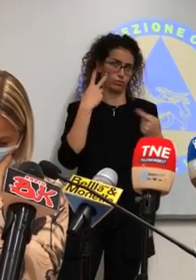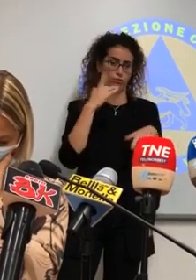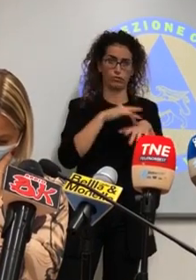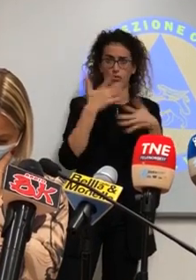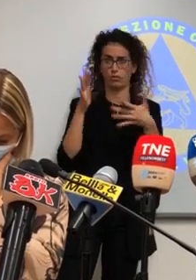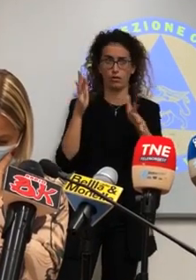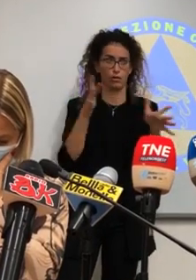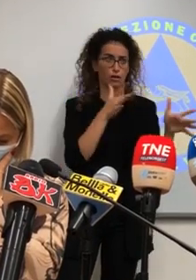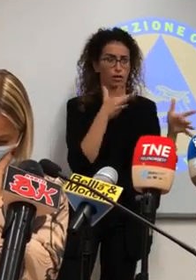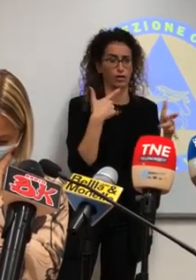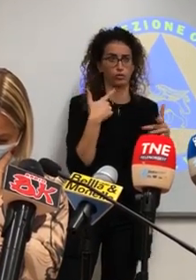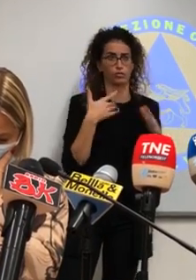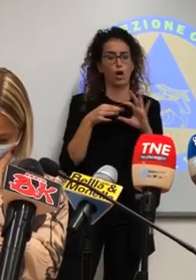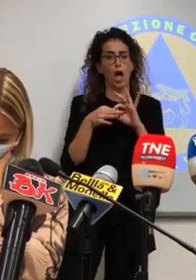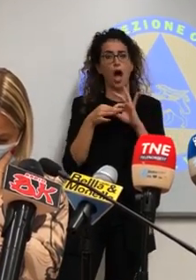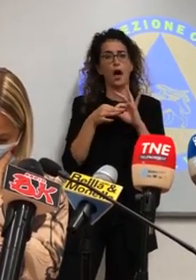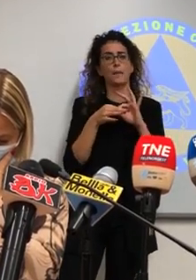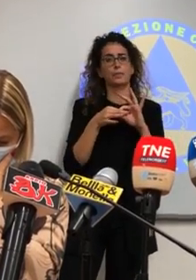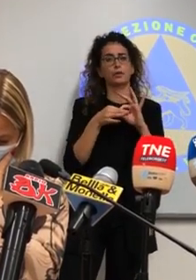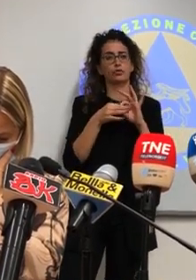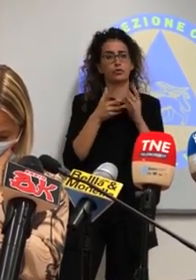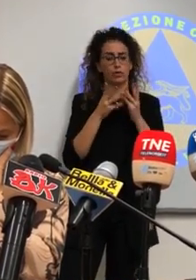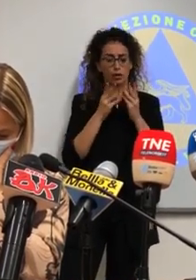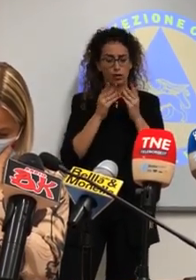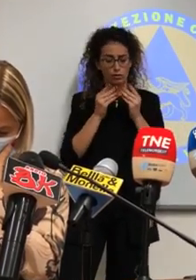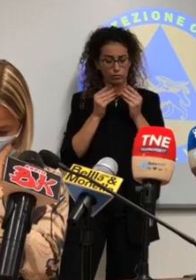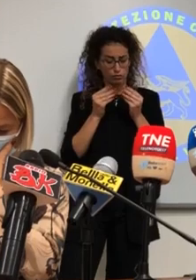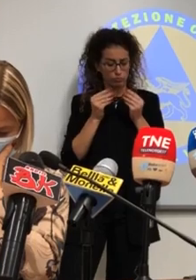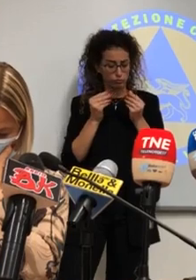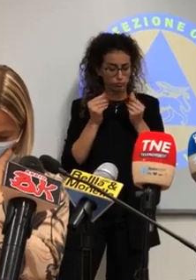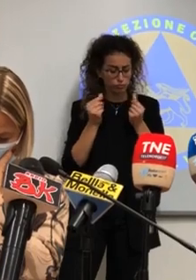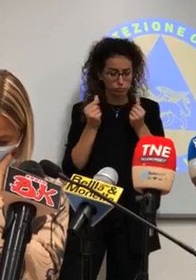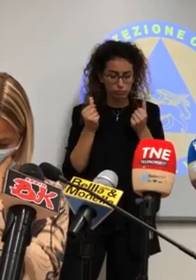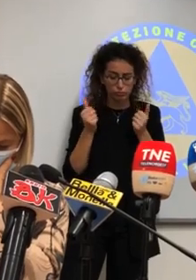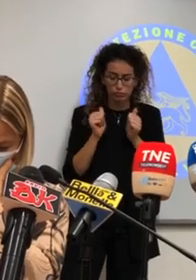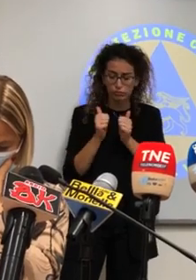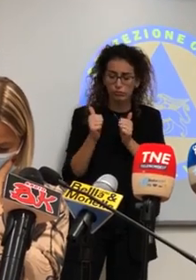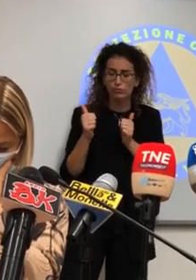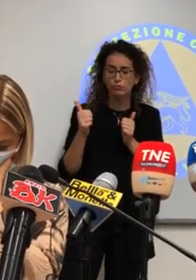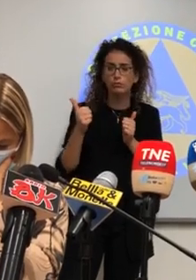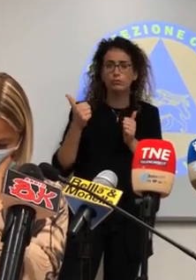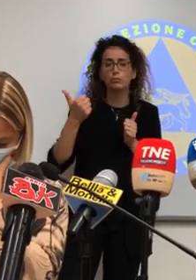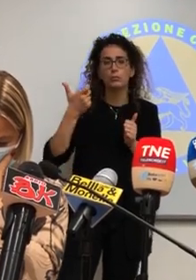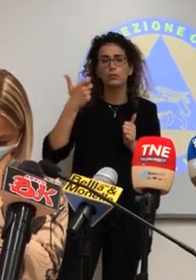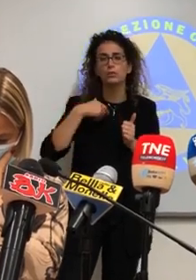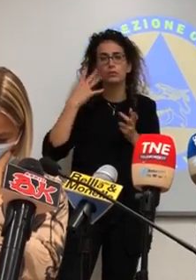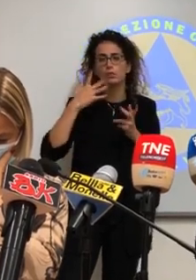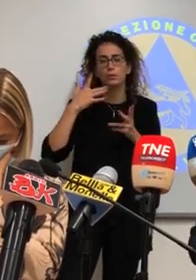o amicizie che si vanno, come si può dire, dissolvendo perché ormai non si riesce più a ragionare,